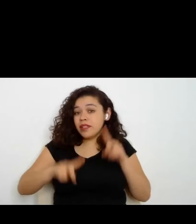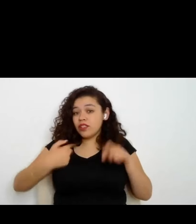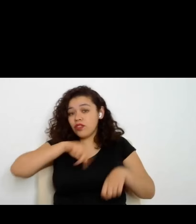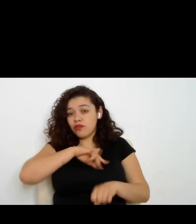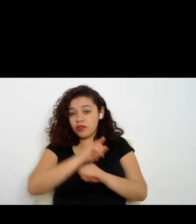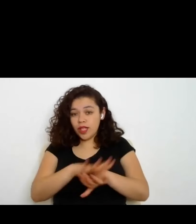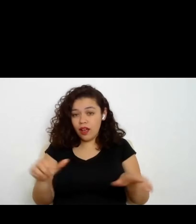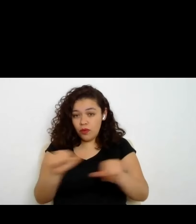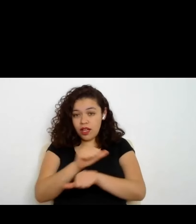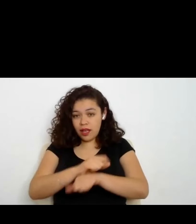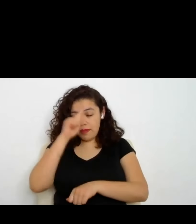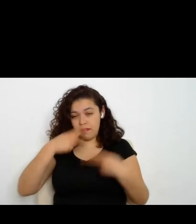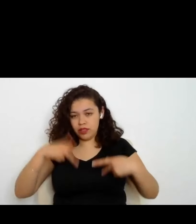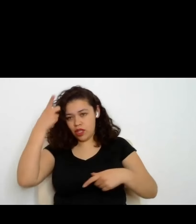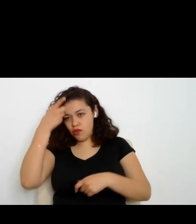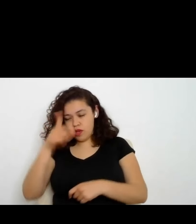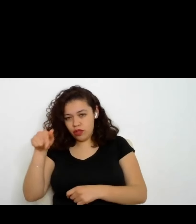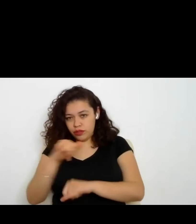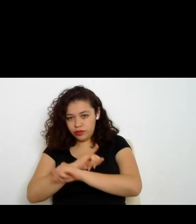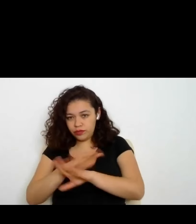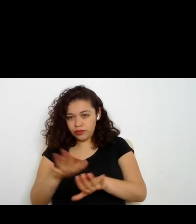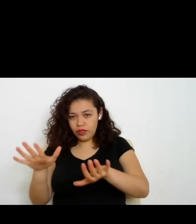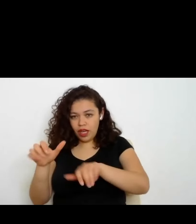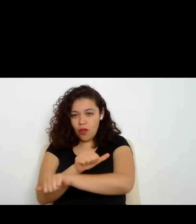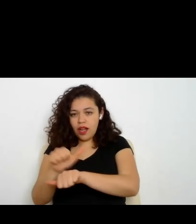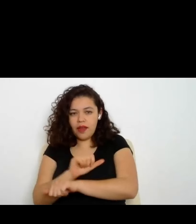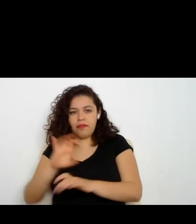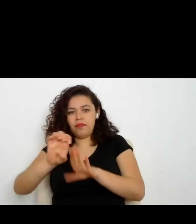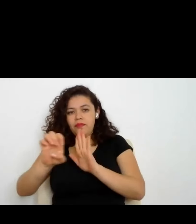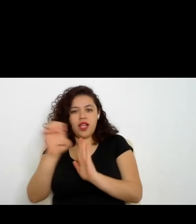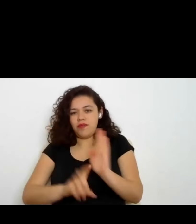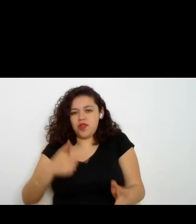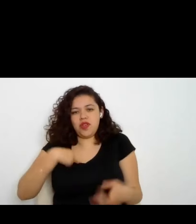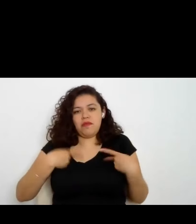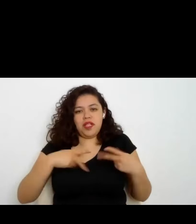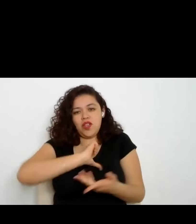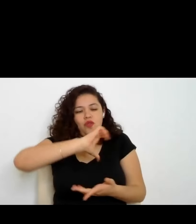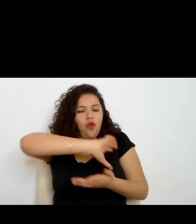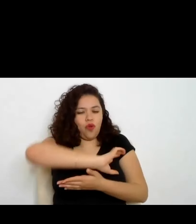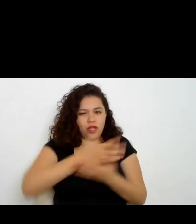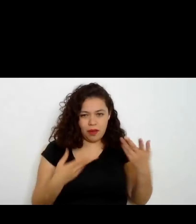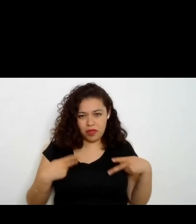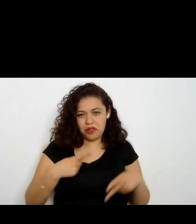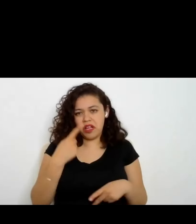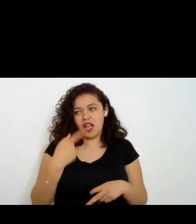actualizada de los titulares. Si, por ejemplo, yo contraté a una persona hace